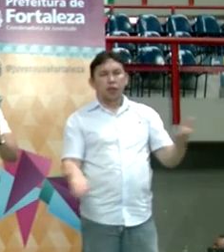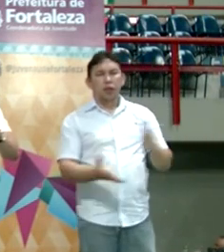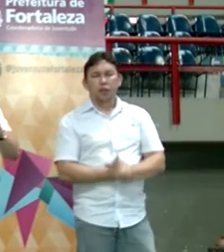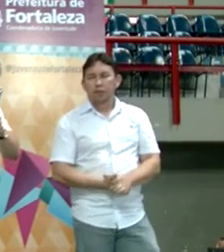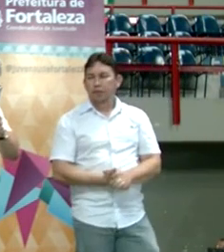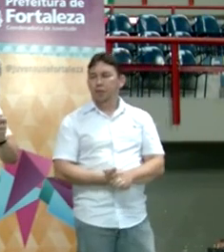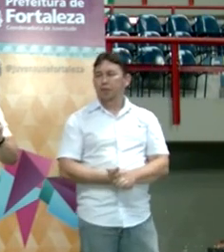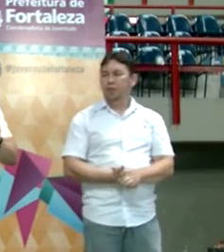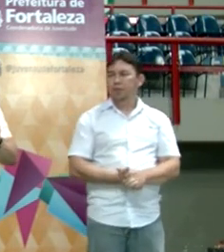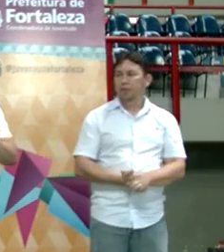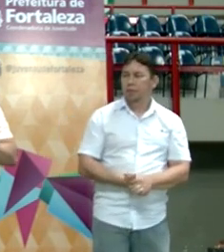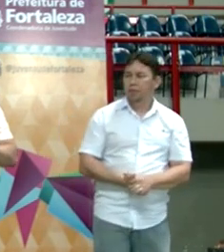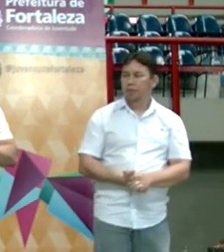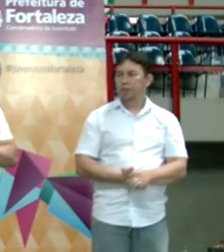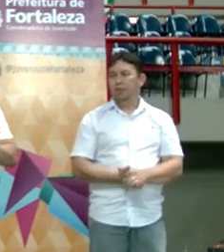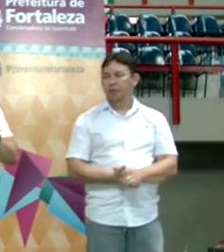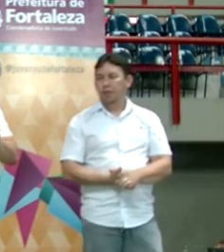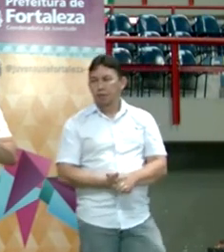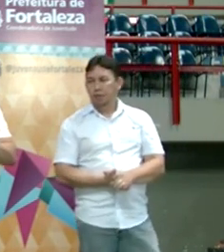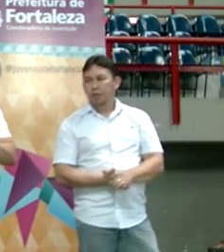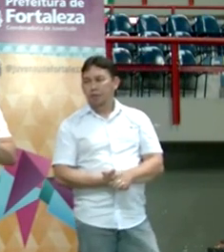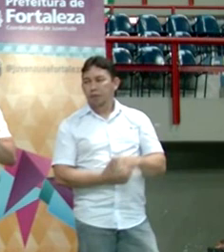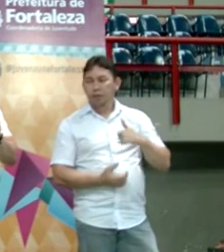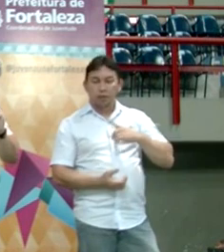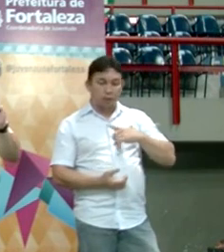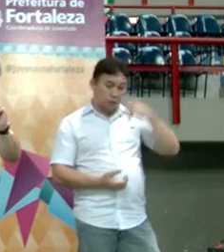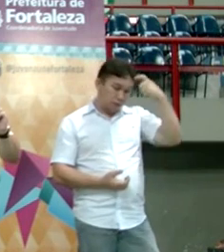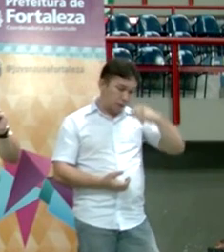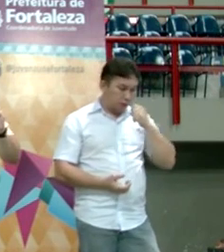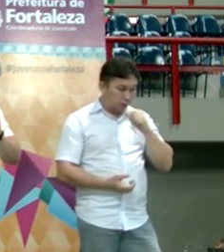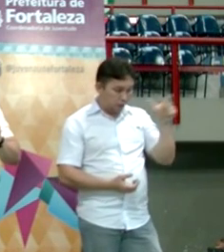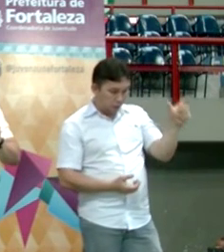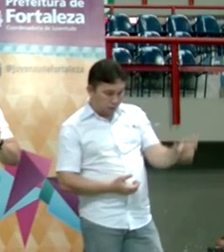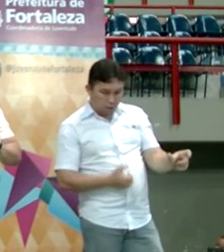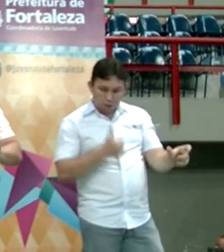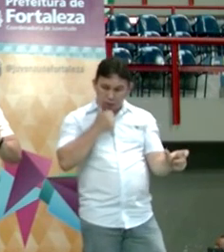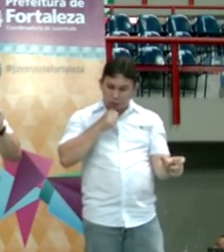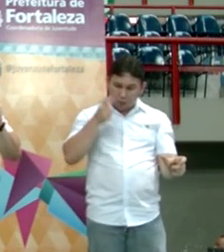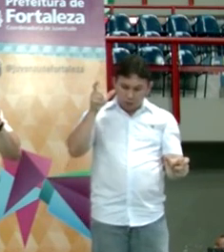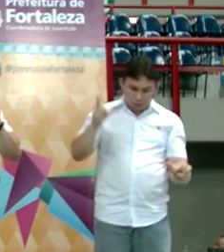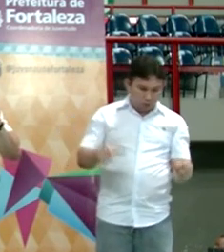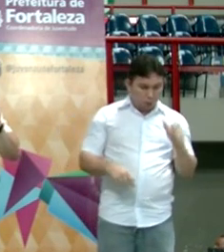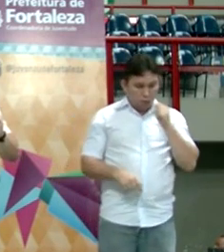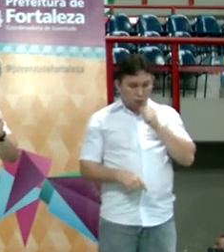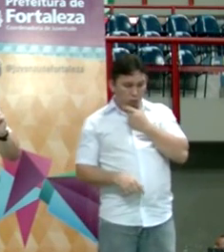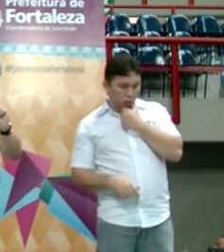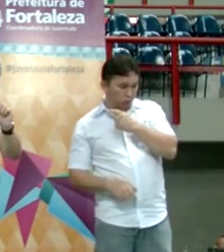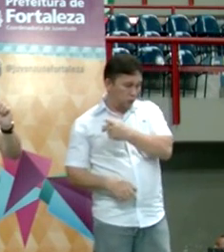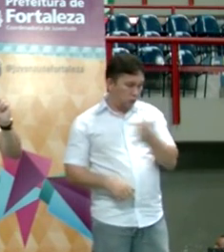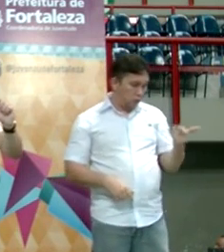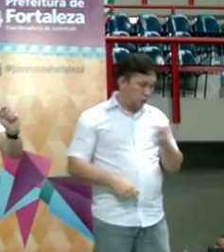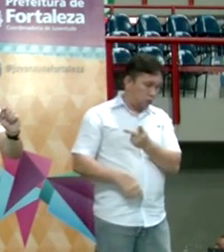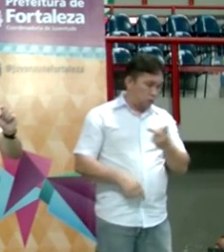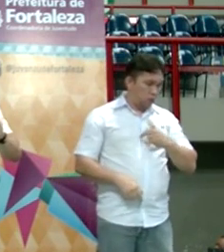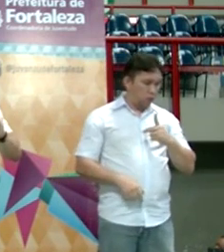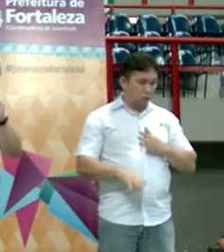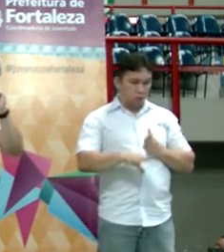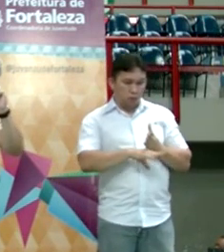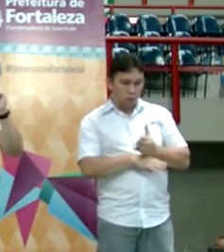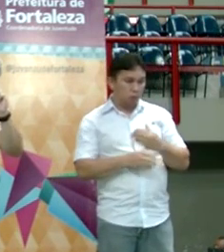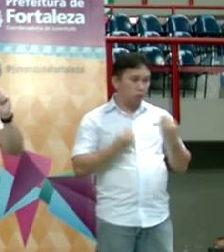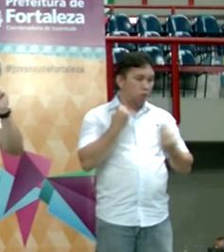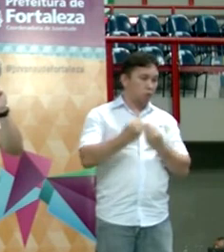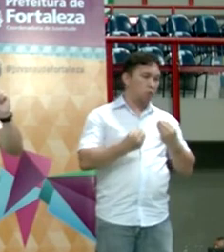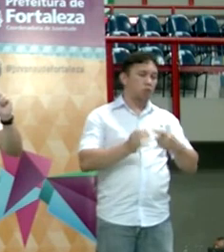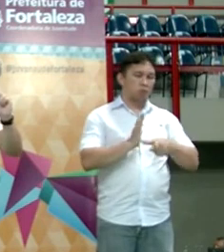verdade. Professores alemães, que nenhum menino e nenhuma menina da escola devam sair de suas aulas sem